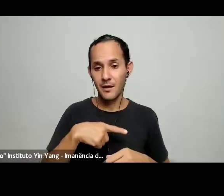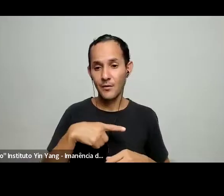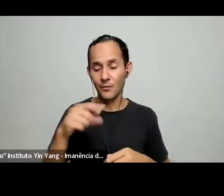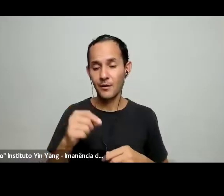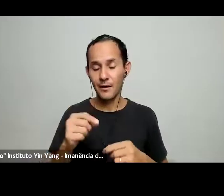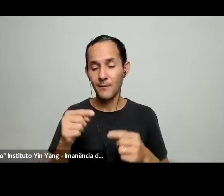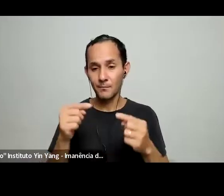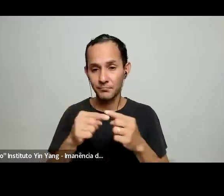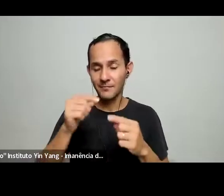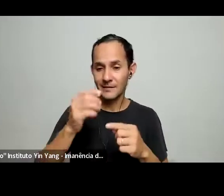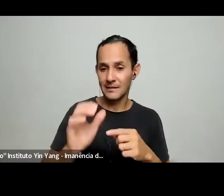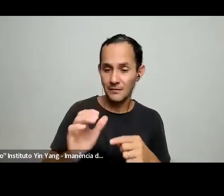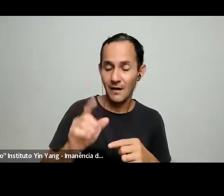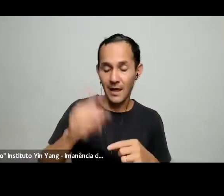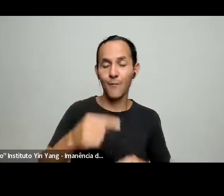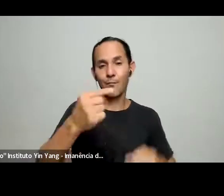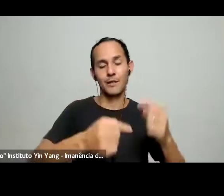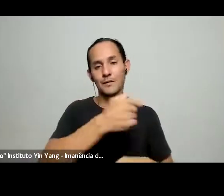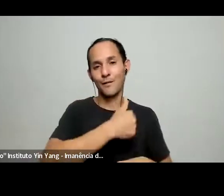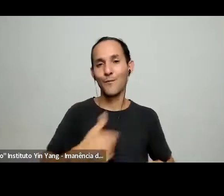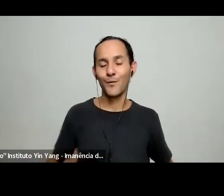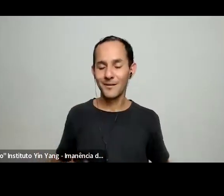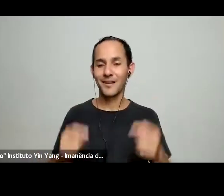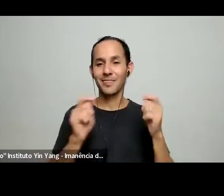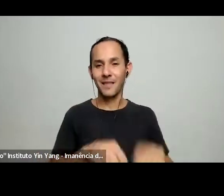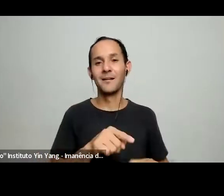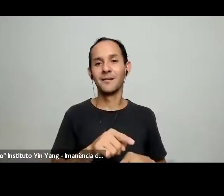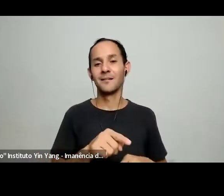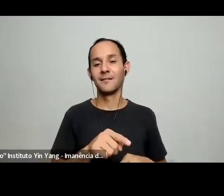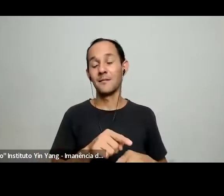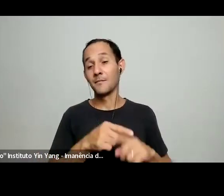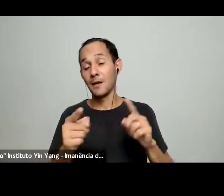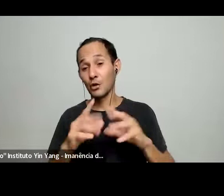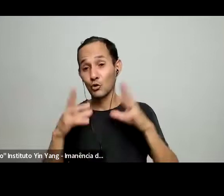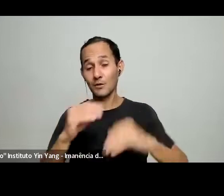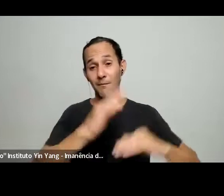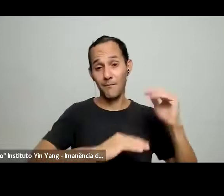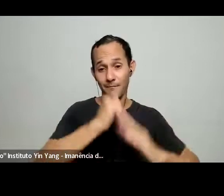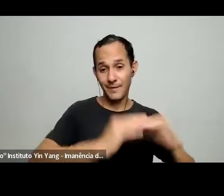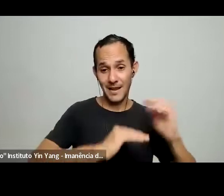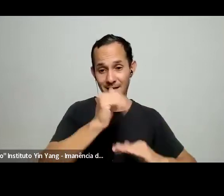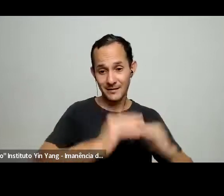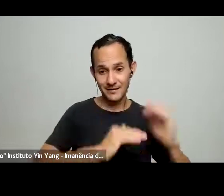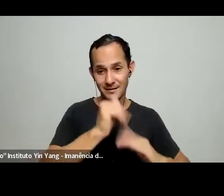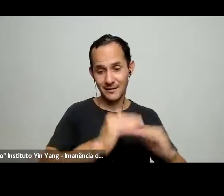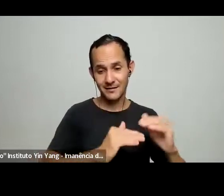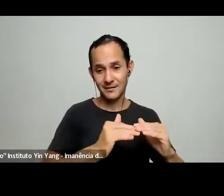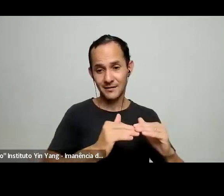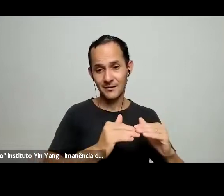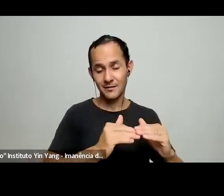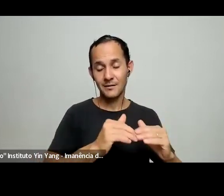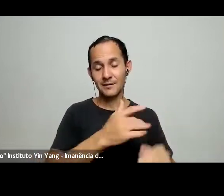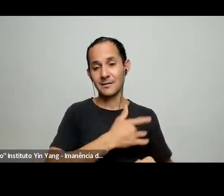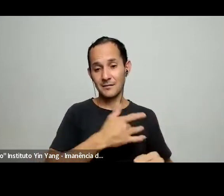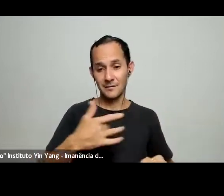científica para ser política pública, né? No entanto, todas as práticas de saúde,